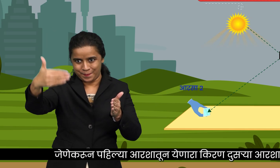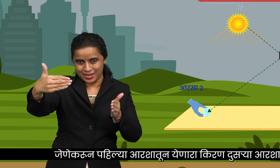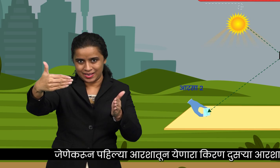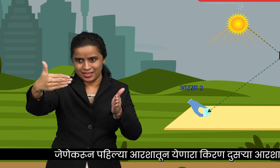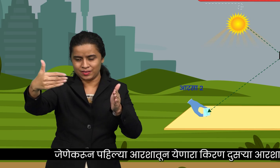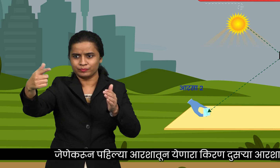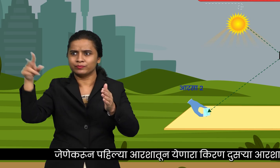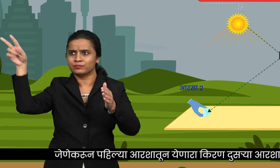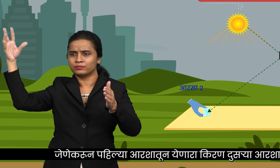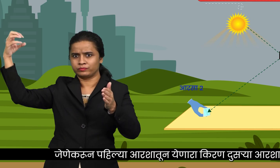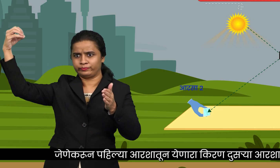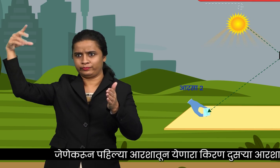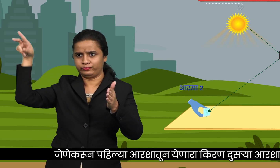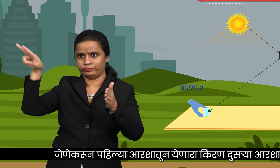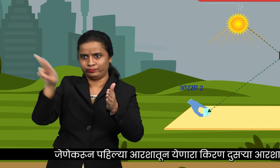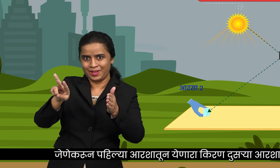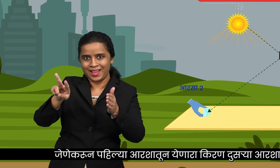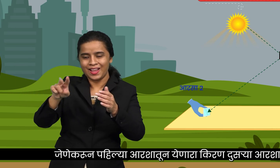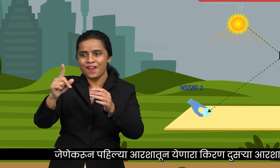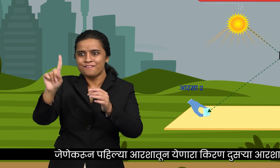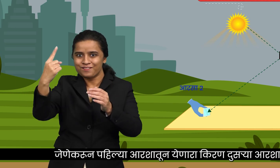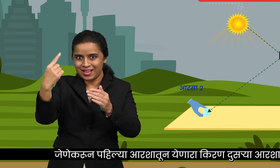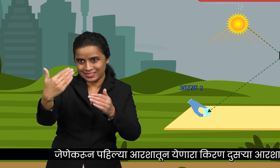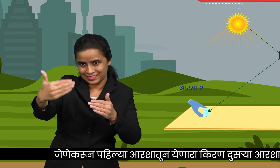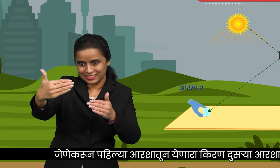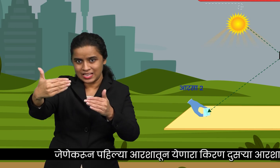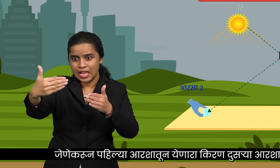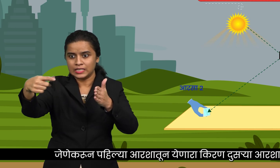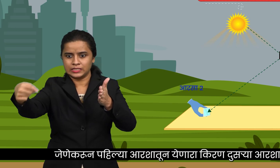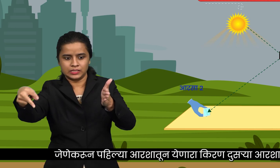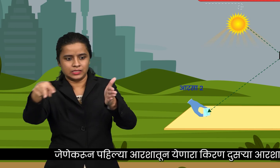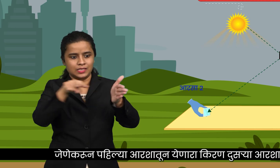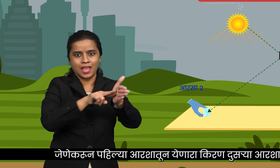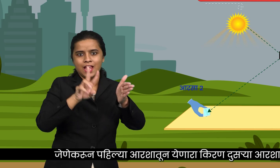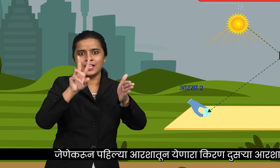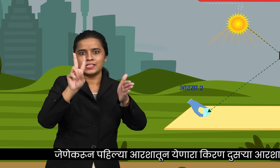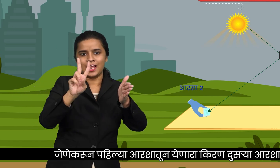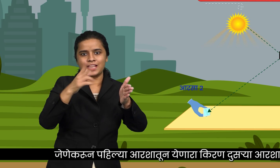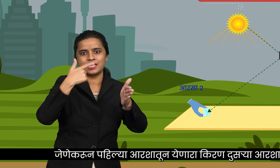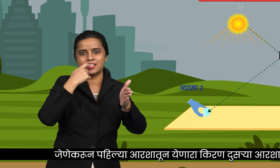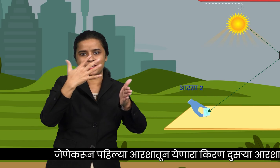जेणेकरून पहिल्या आरशातून येणारा किरण दुसऱ्या आरशावर पडेल.